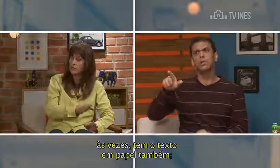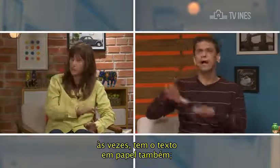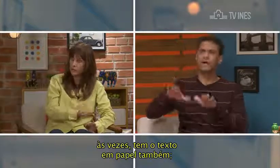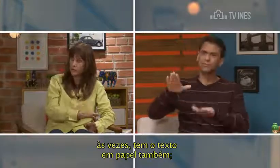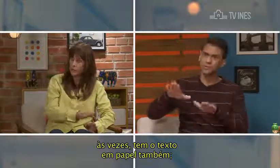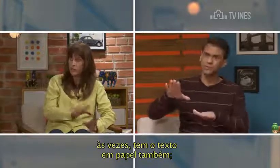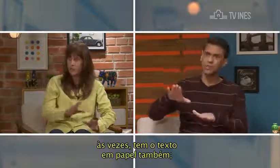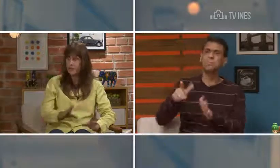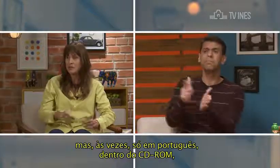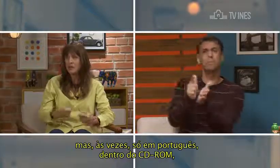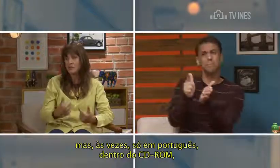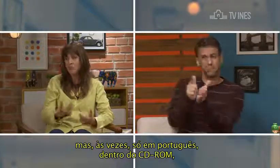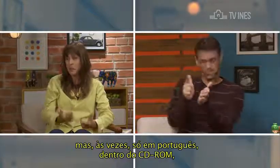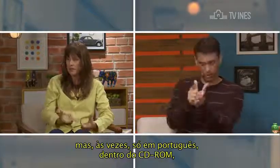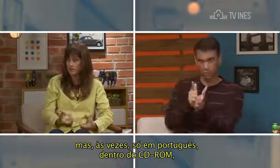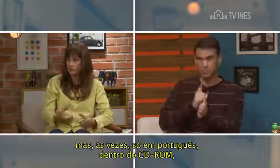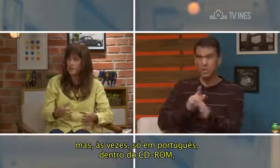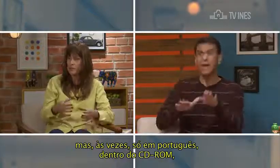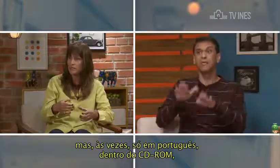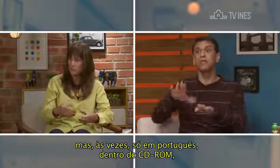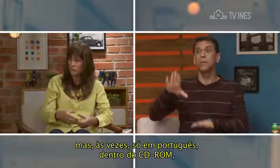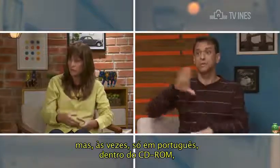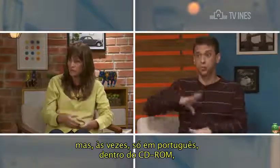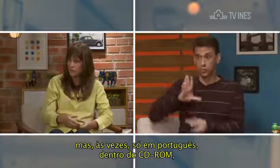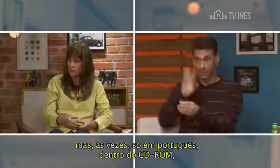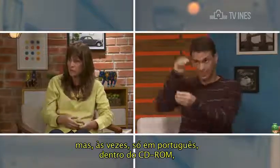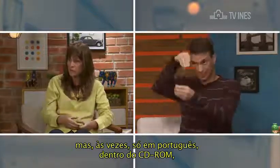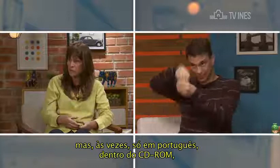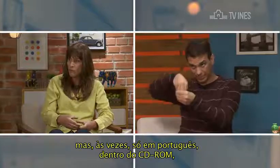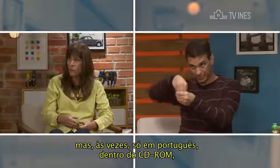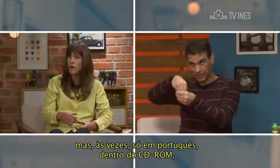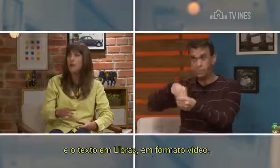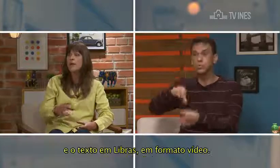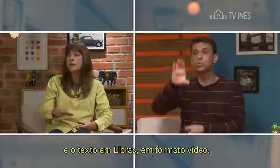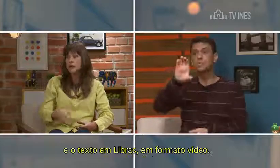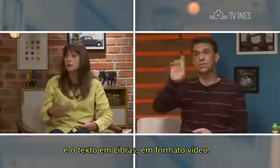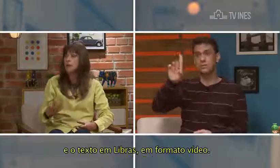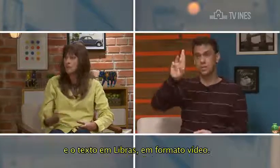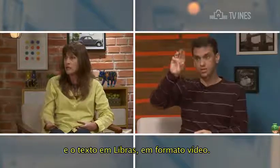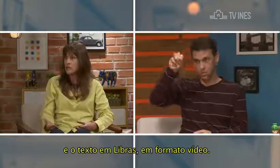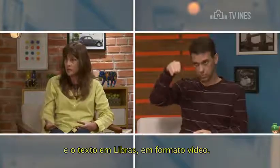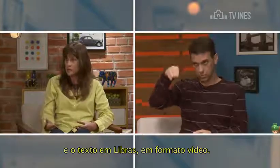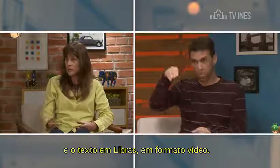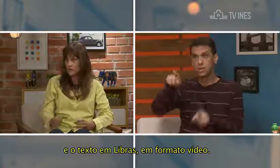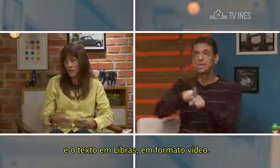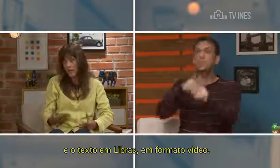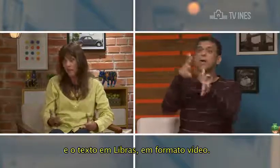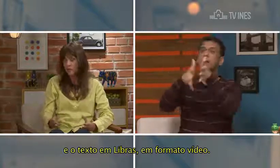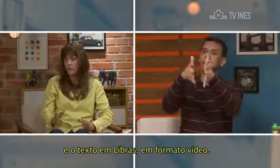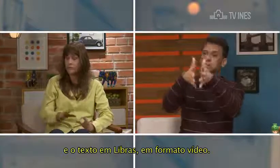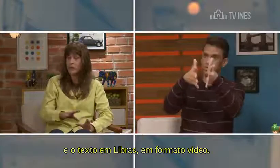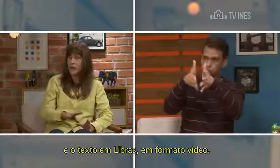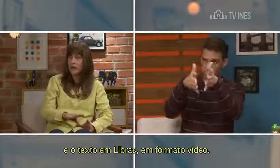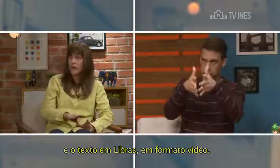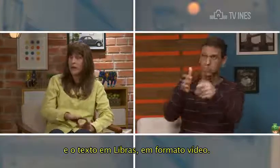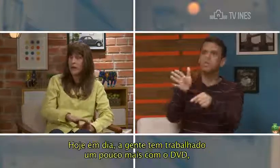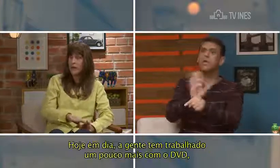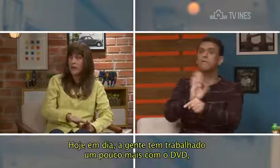tem o texto em papel também, mas às vezes só em português dentro do CD-ROM, e o texto em libras, em formato